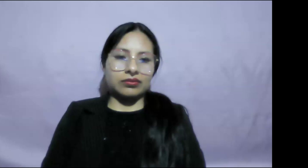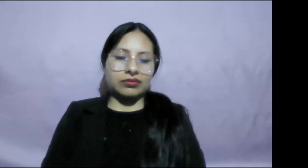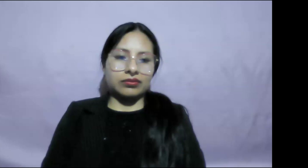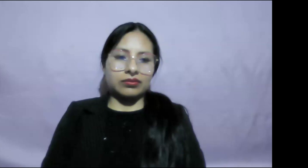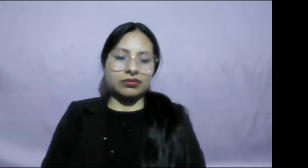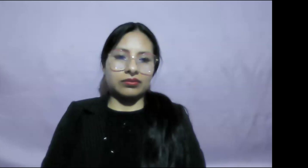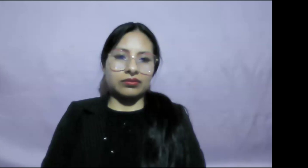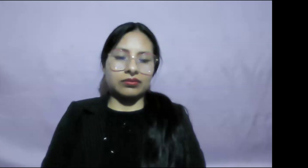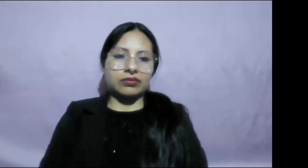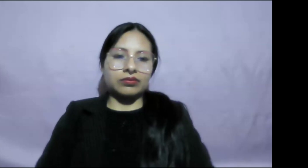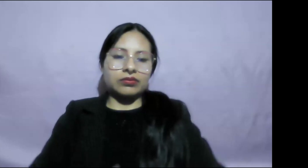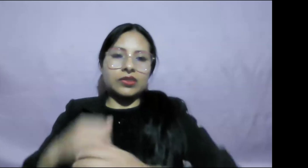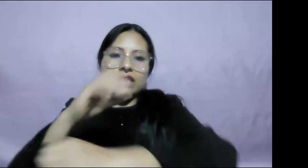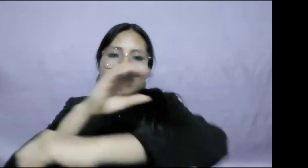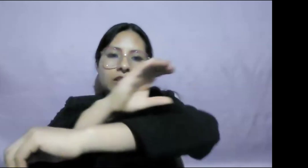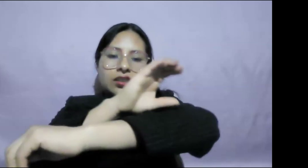las